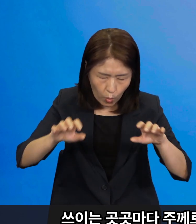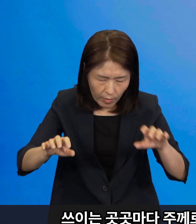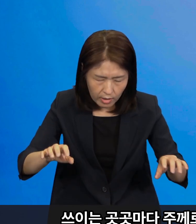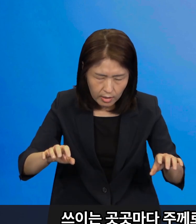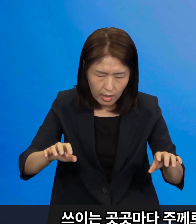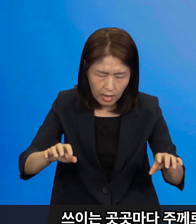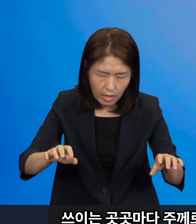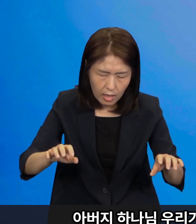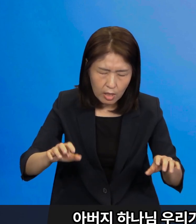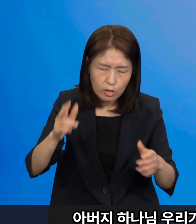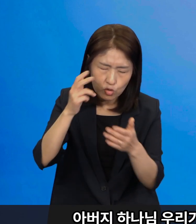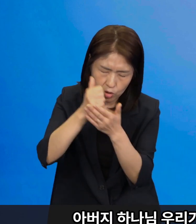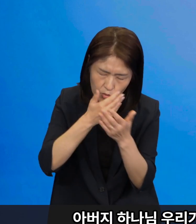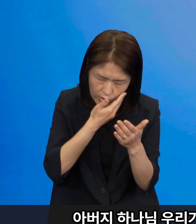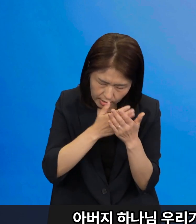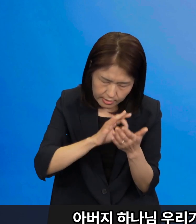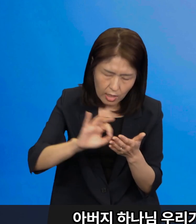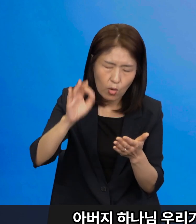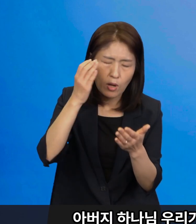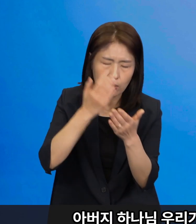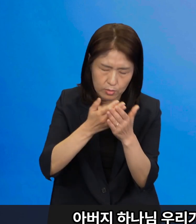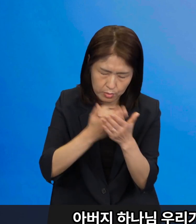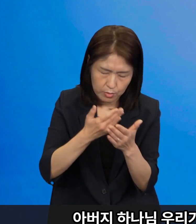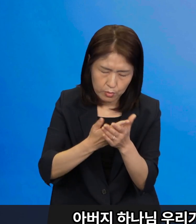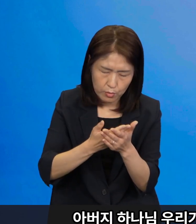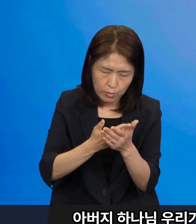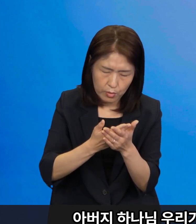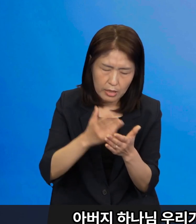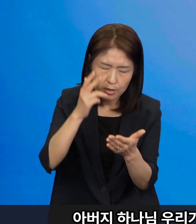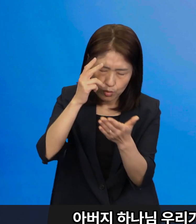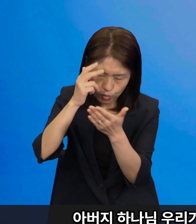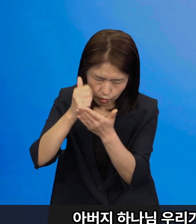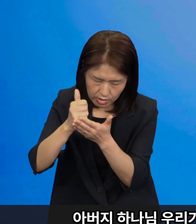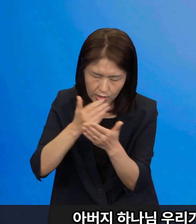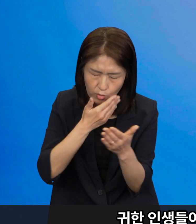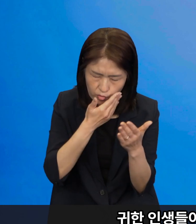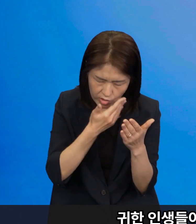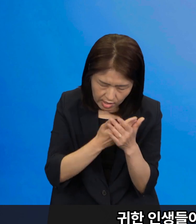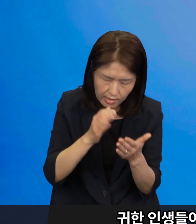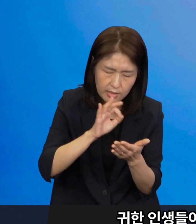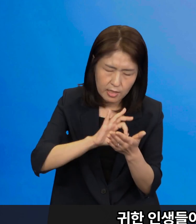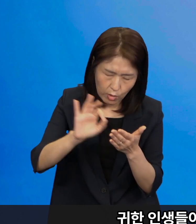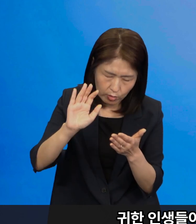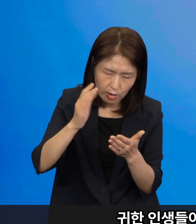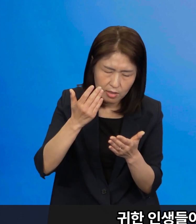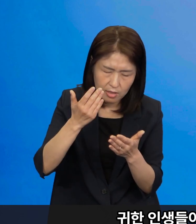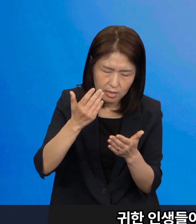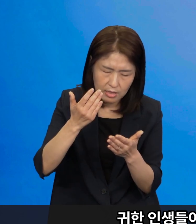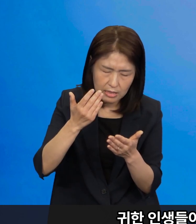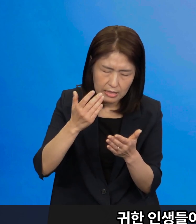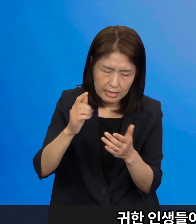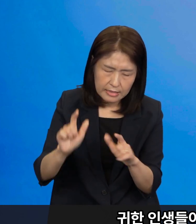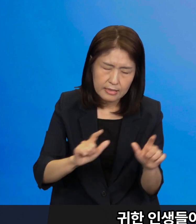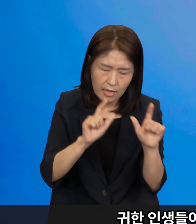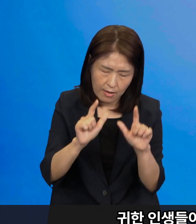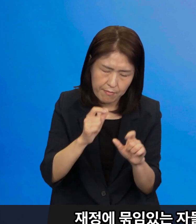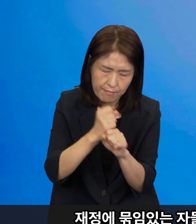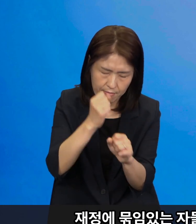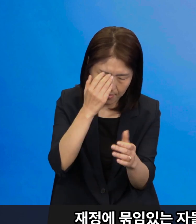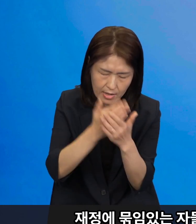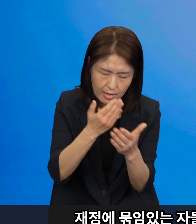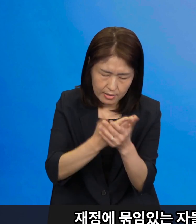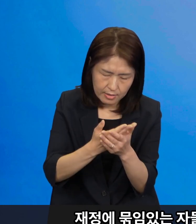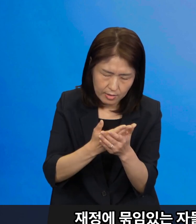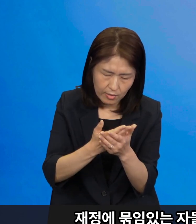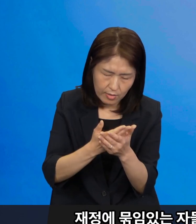영혼들을 되게 하여 주시고, 아버지 하나님, 우리가 진정 주님께 존귀하게 쓰임받는 귀한 인생들이 다 되게 하여 주시옵소서.